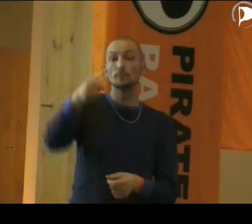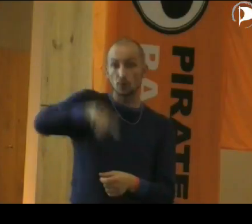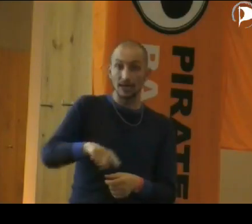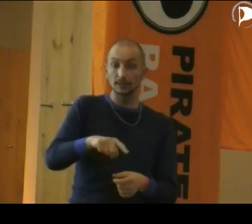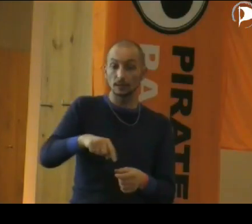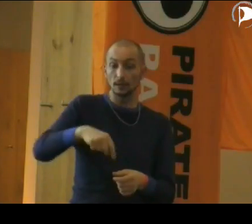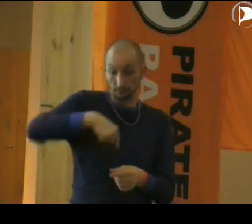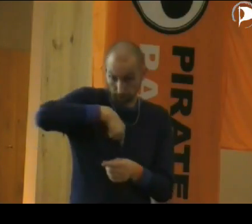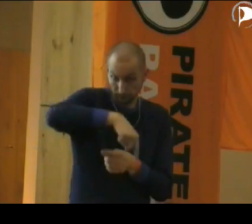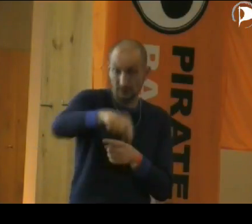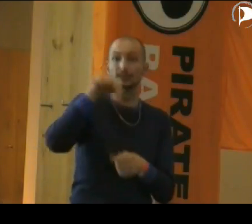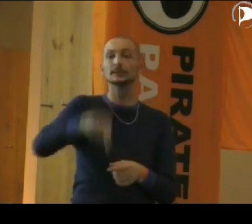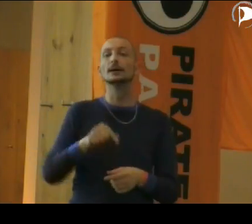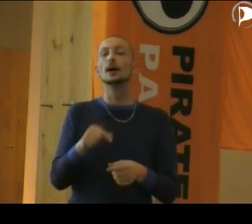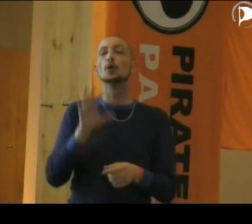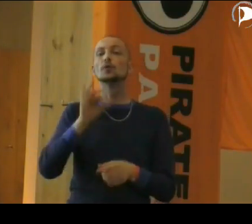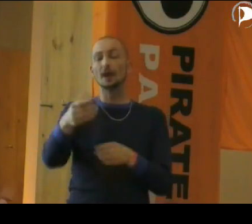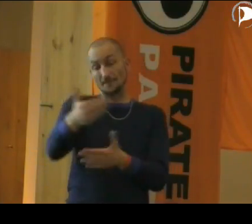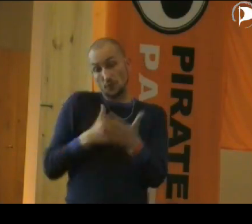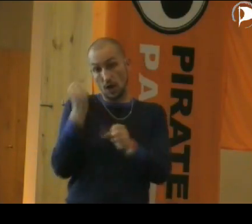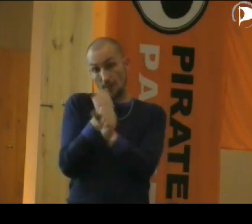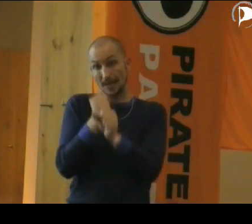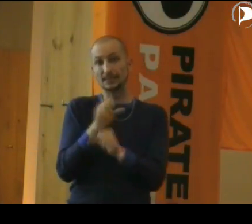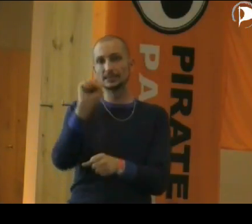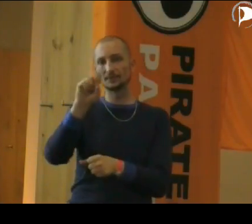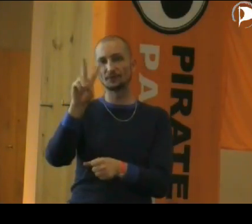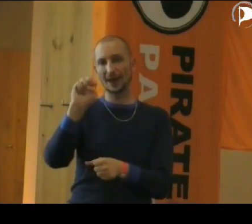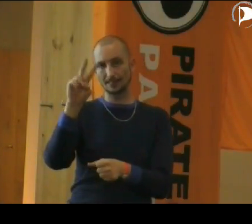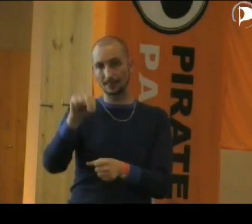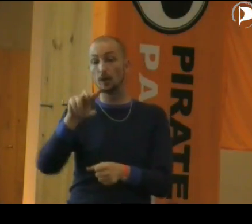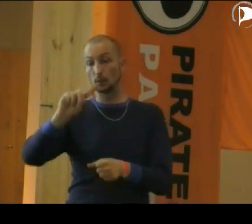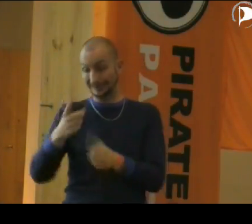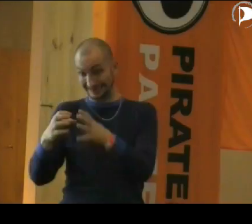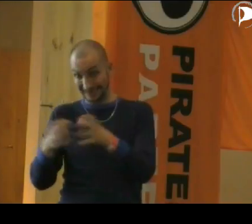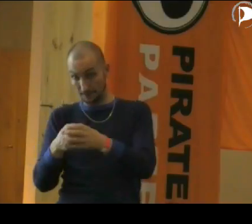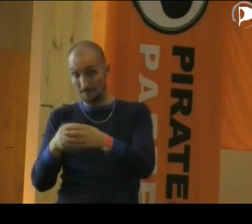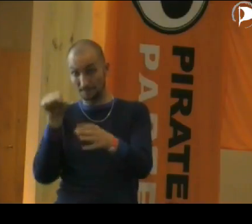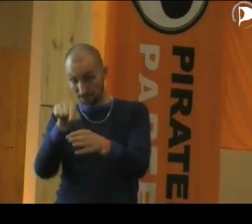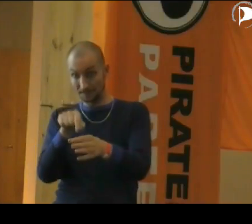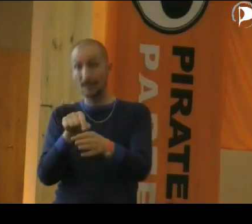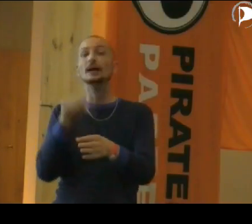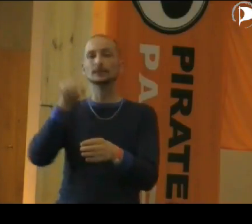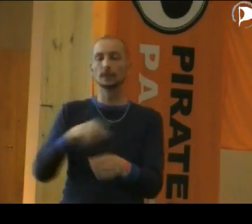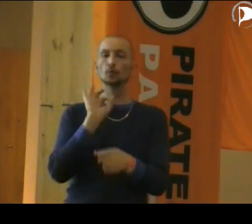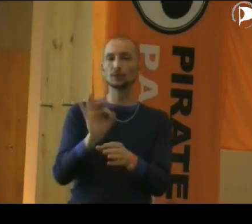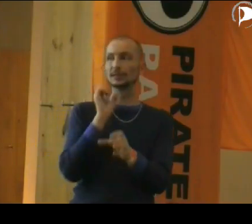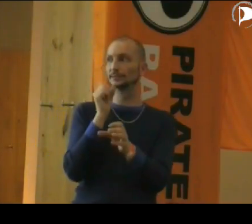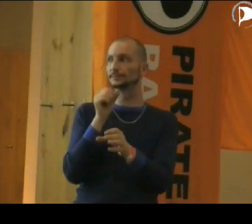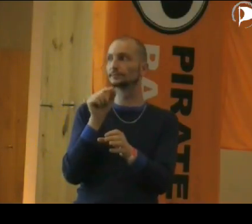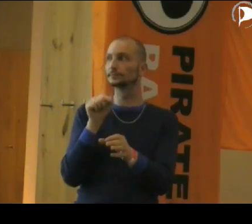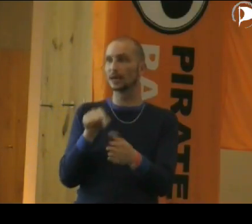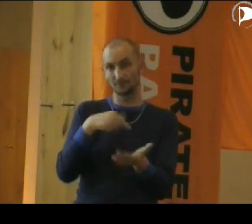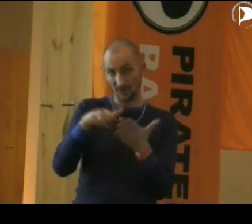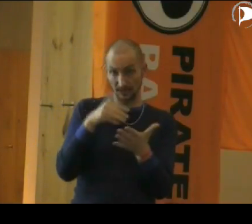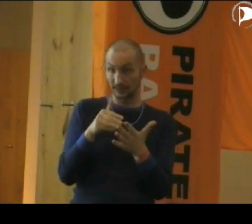von sven als einem tiefer ein wir führen das alles aber ja noch ein bisschen